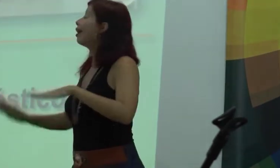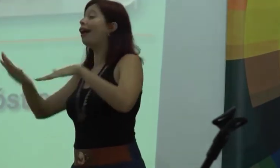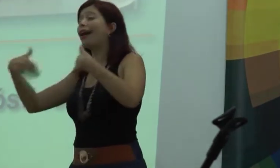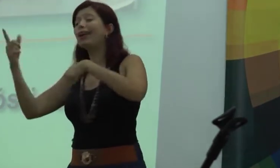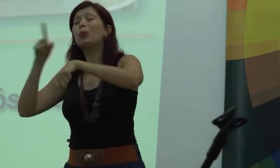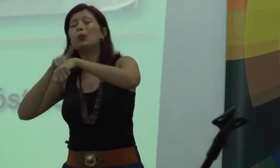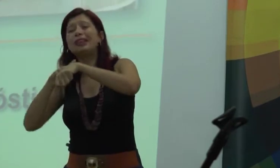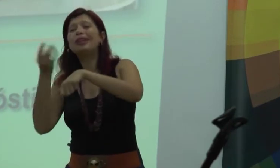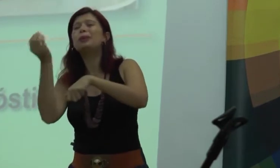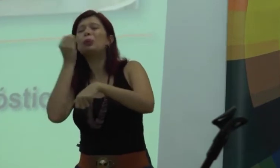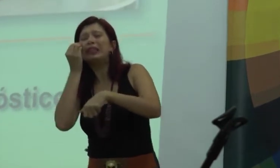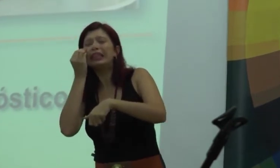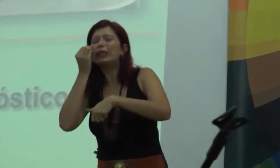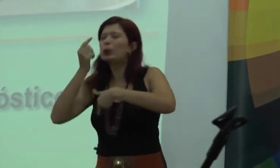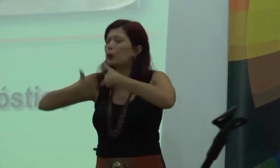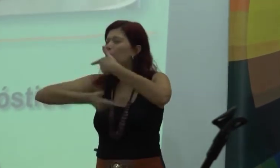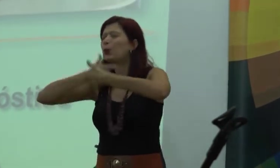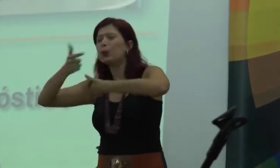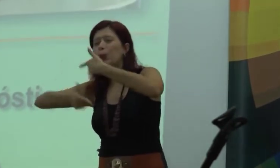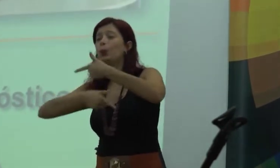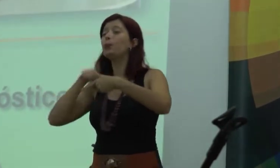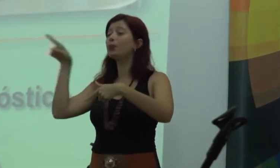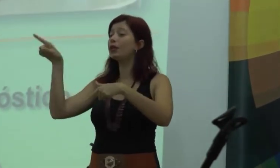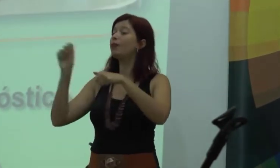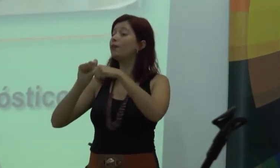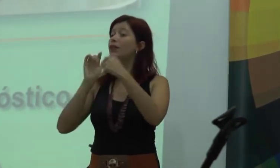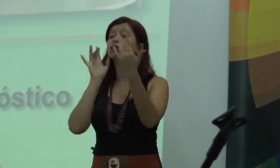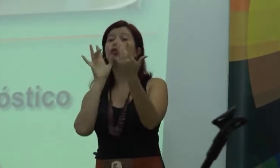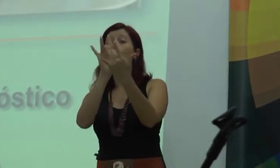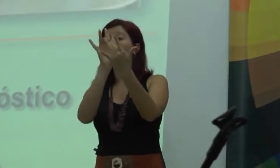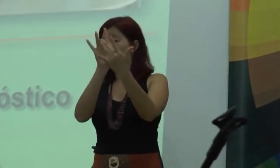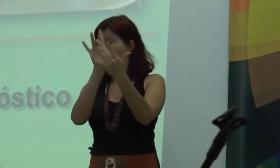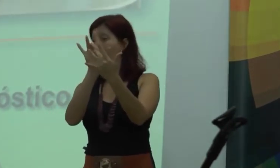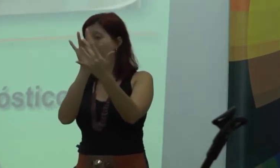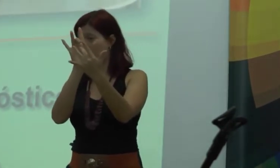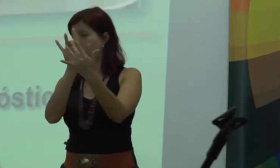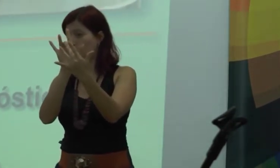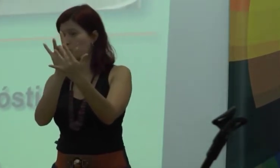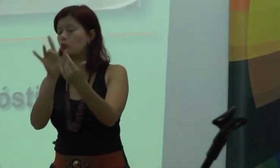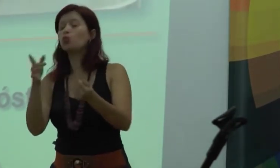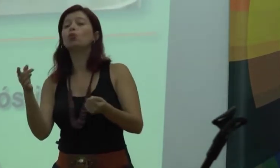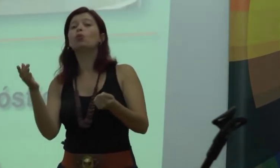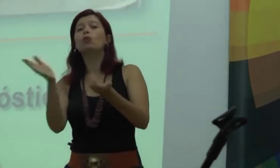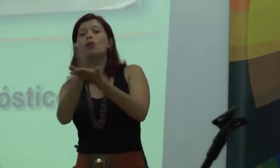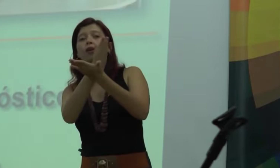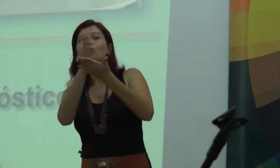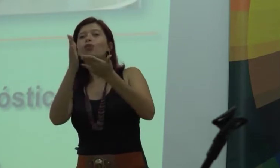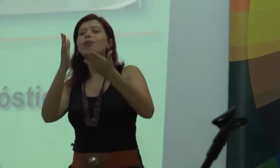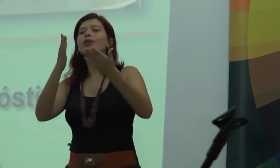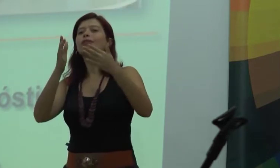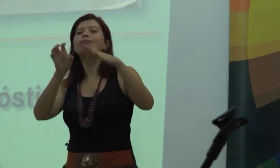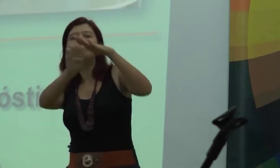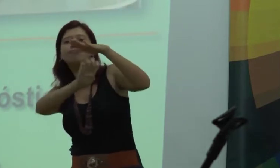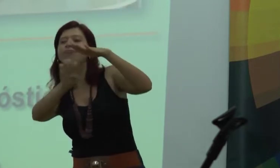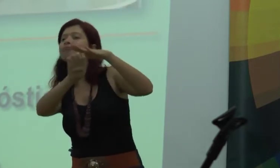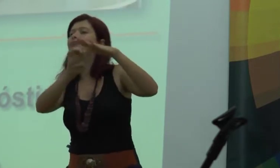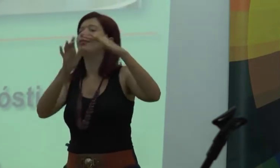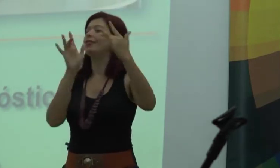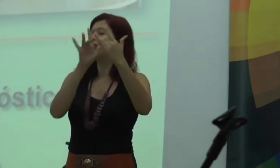isso. Então ele, um tempo passou, ele foi tendo